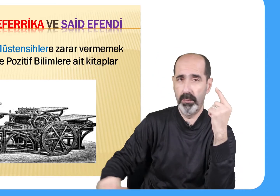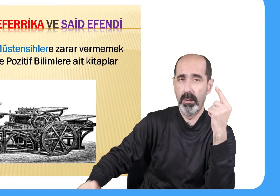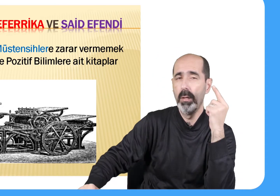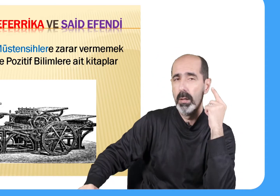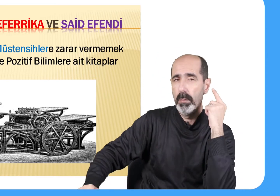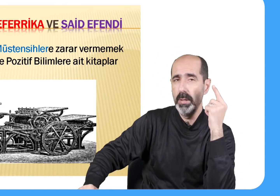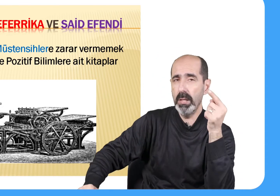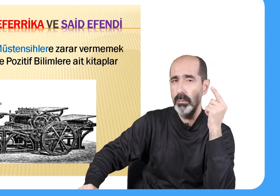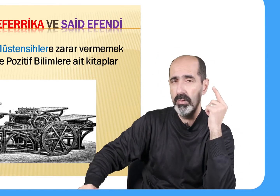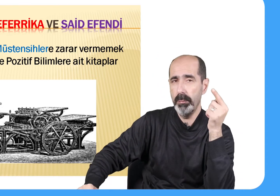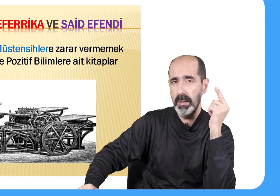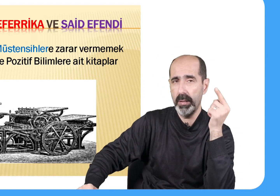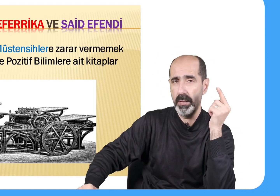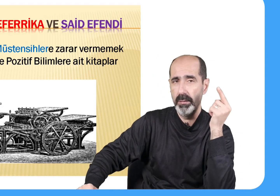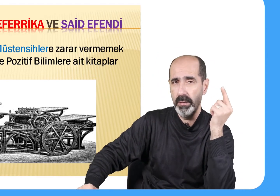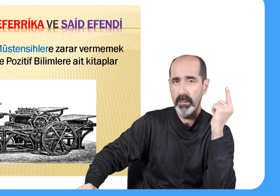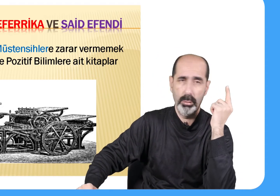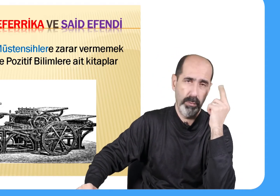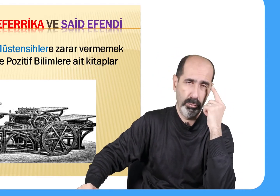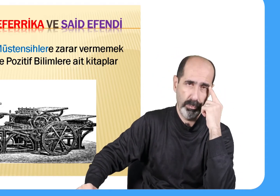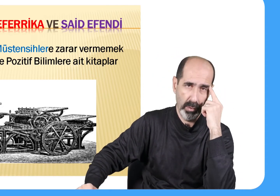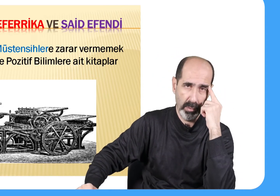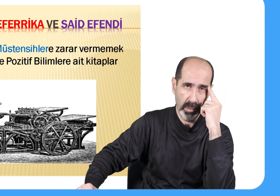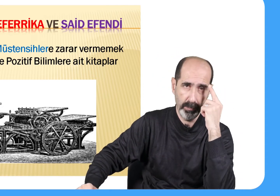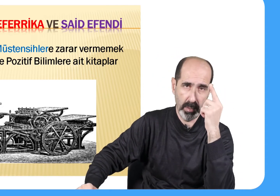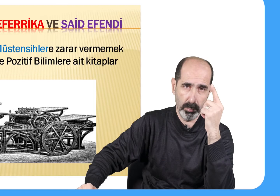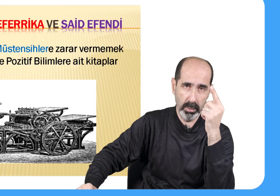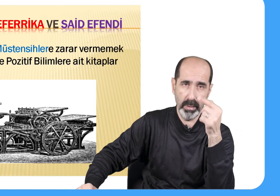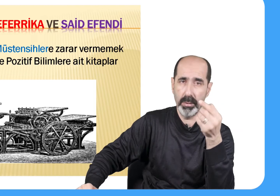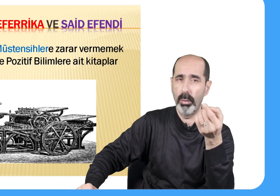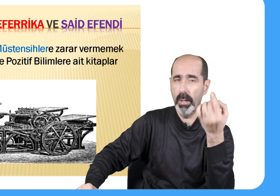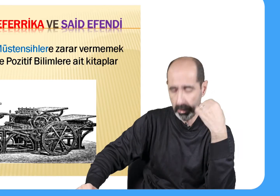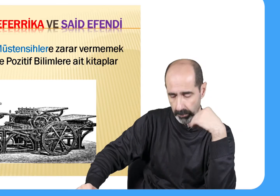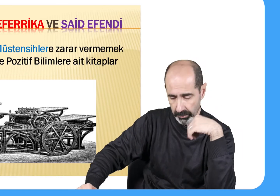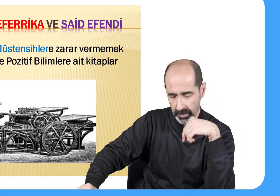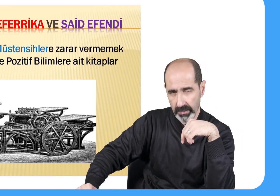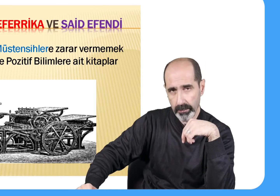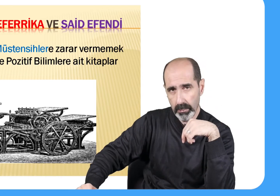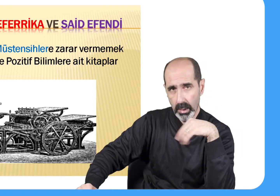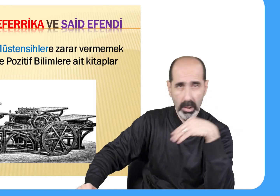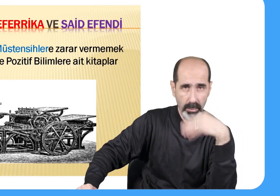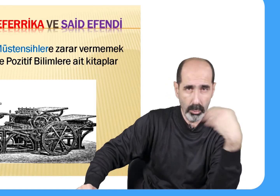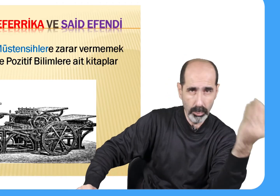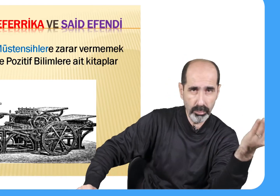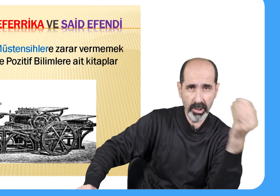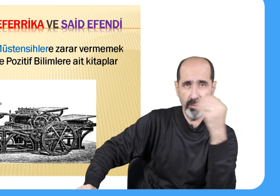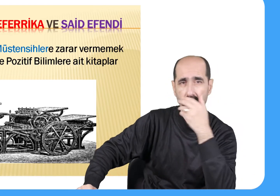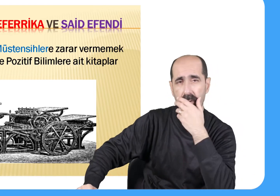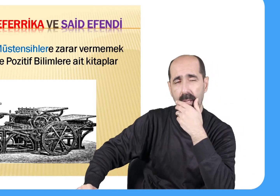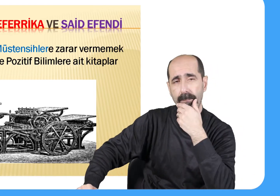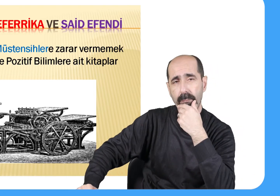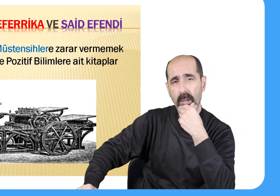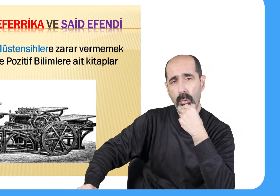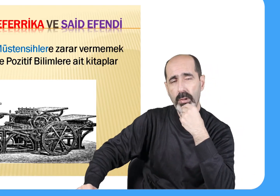yalnız 1727 ye kadar niye Türk ve Müslümanlar matbaayı kullanamadım ona bakmamız lazım ve onun